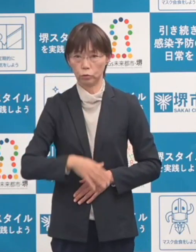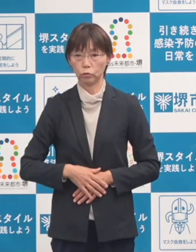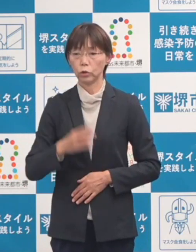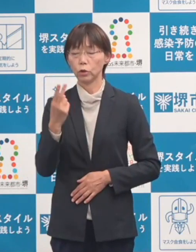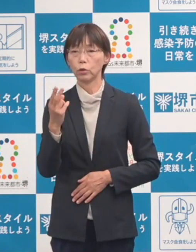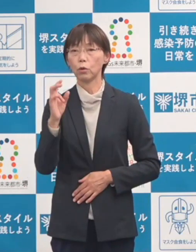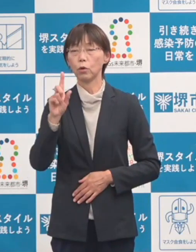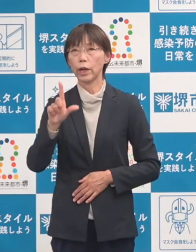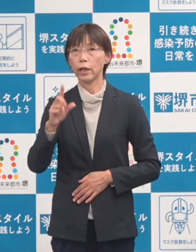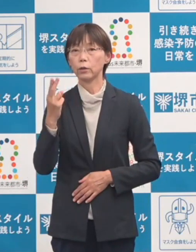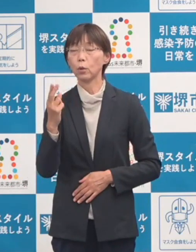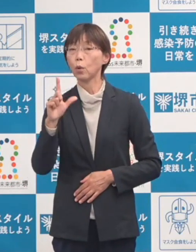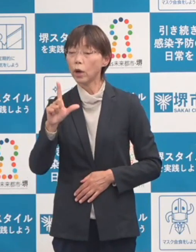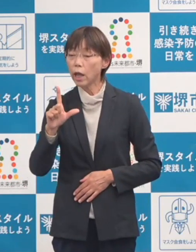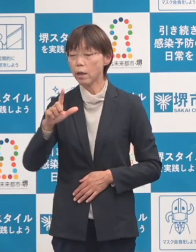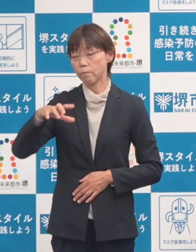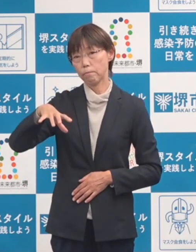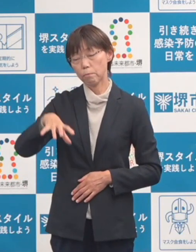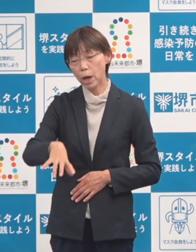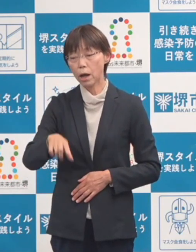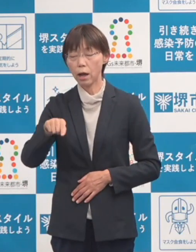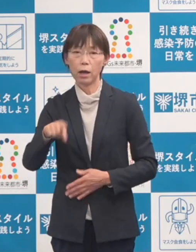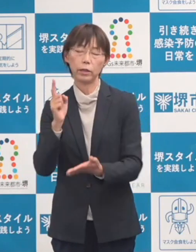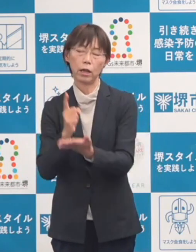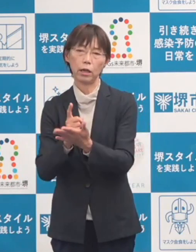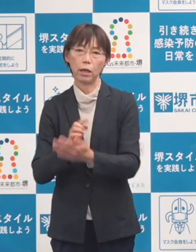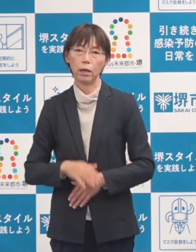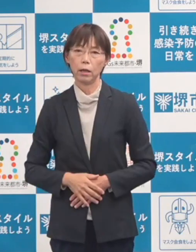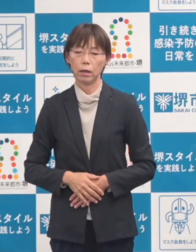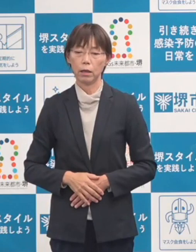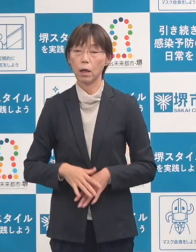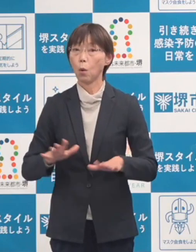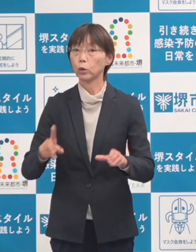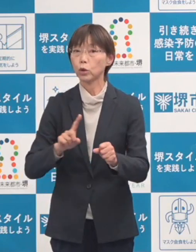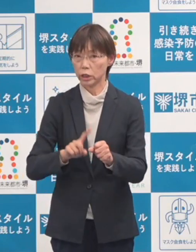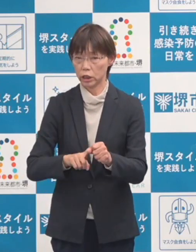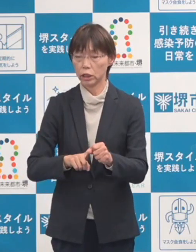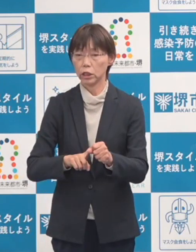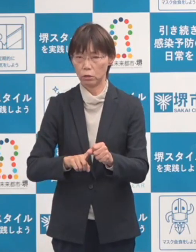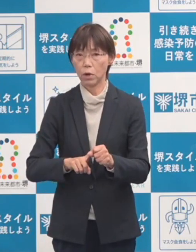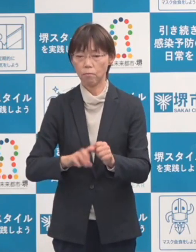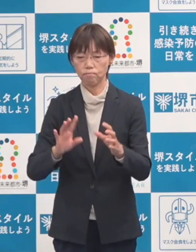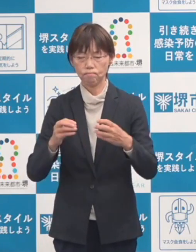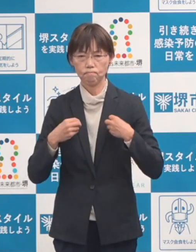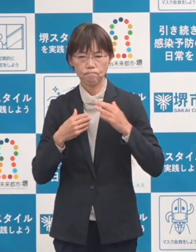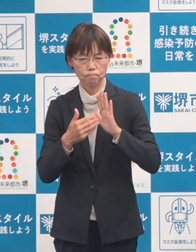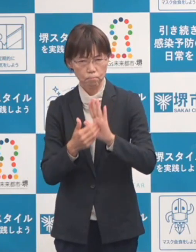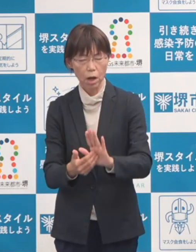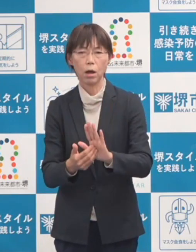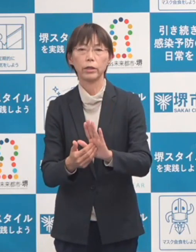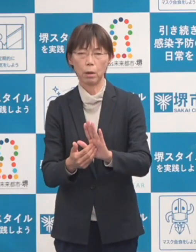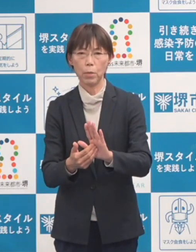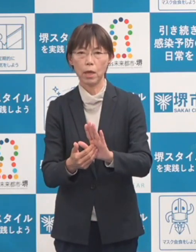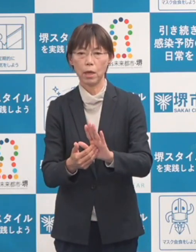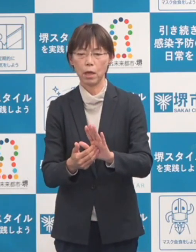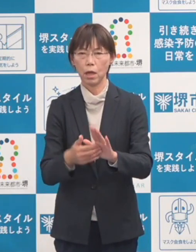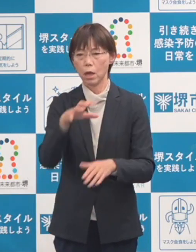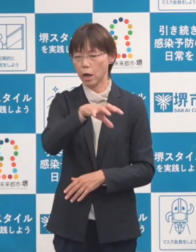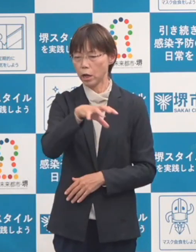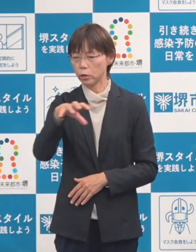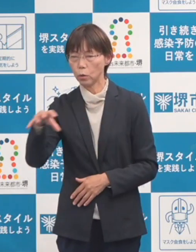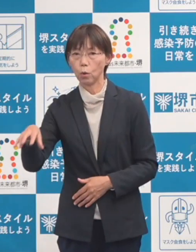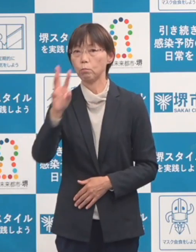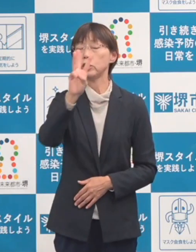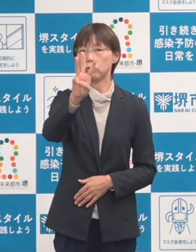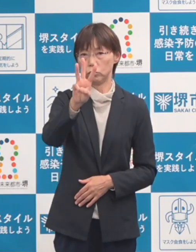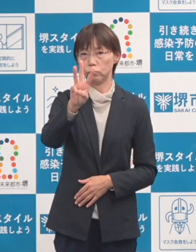心としてこの辺りで開催をしていたんですが、今回は感染対策ということも含めまして3会場で実施をいた